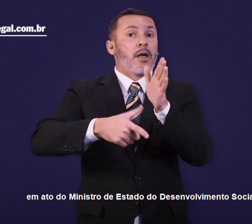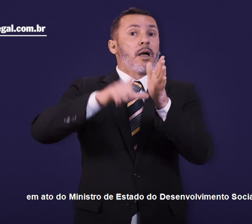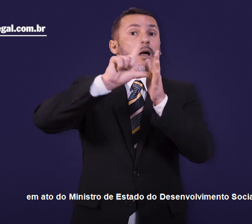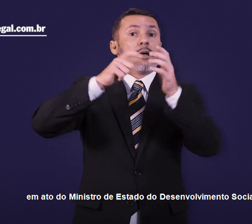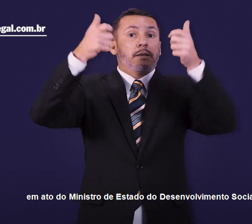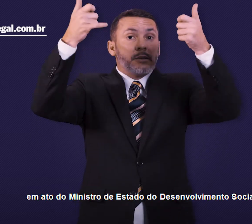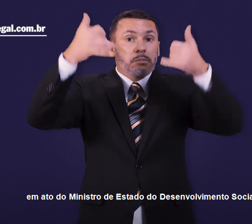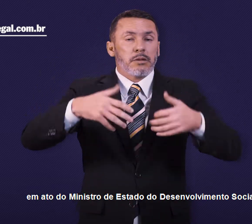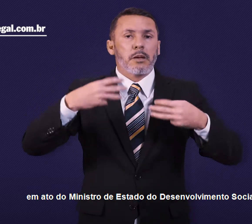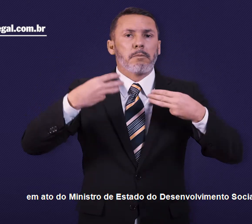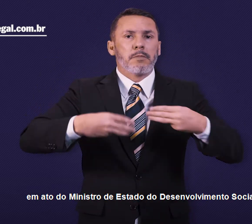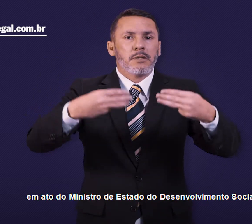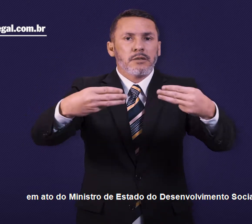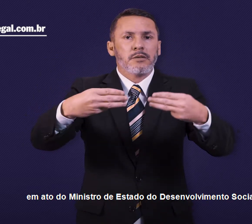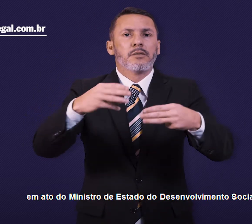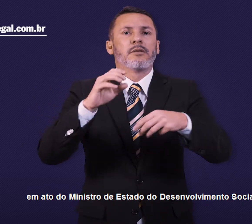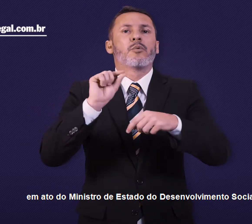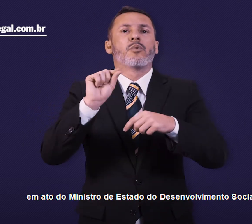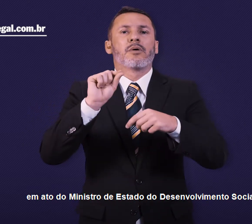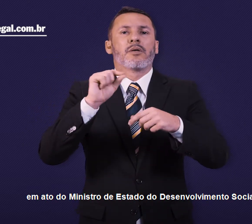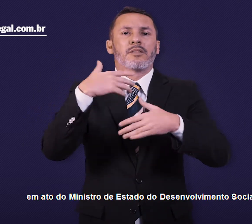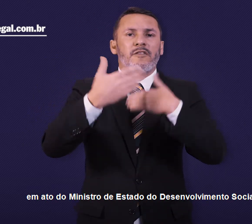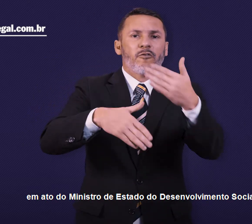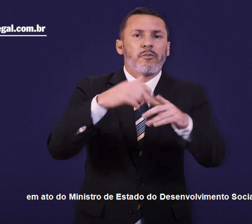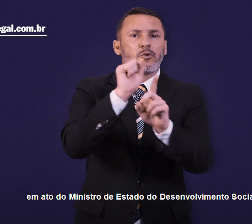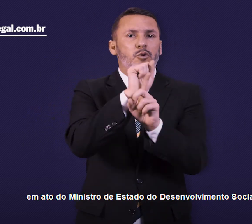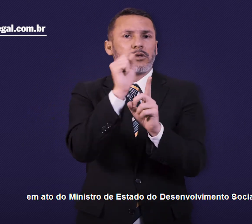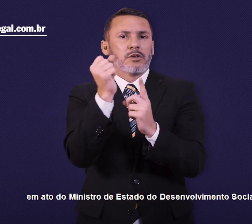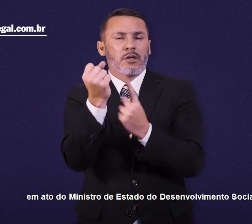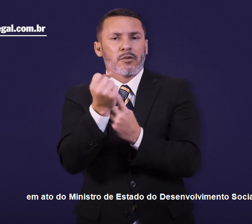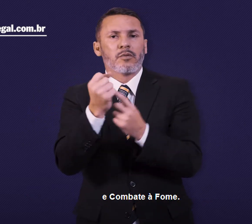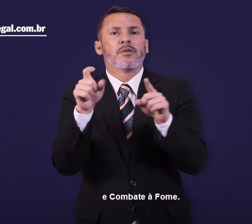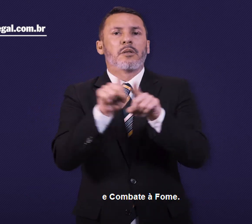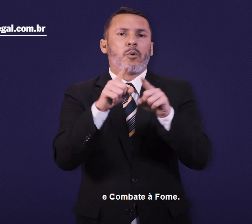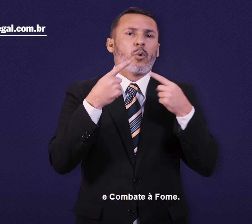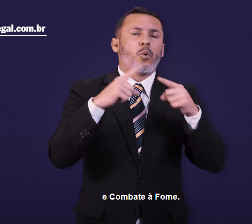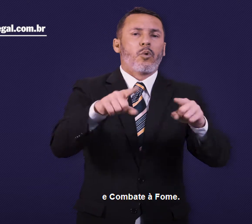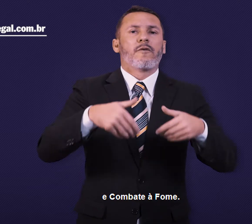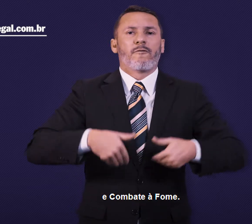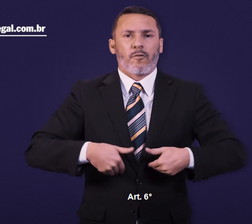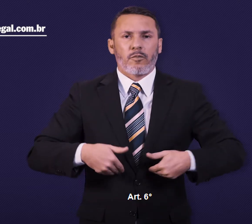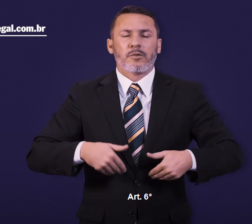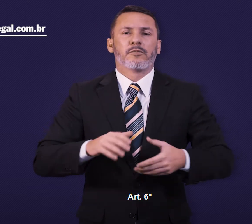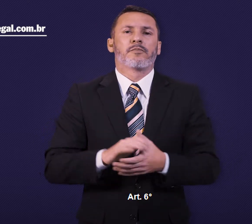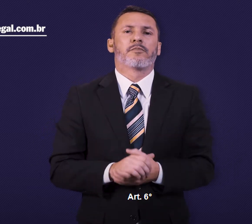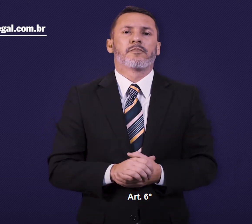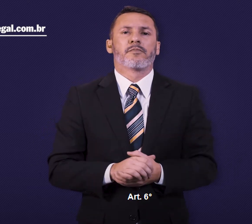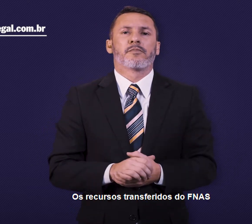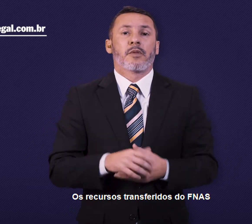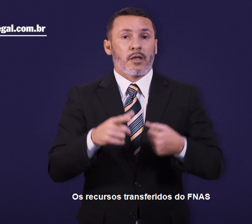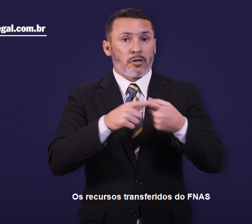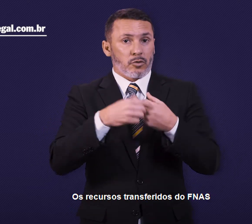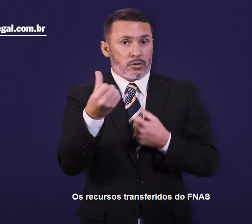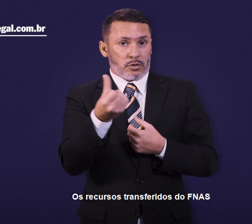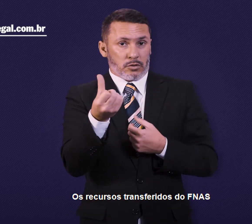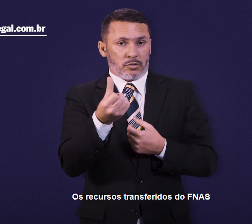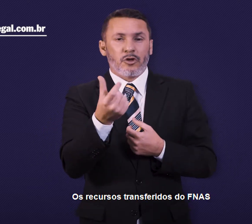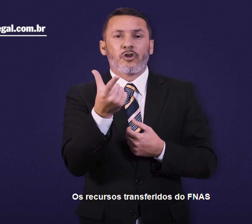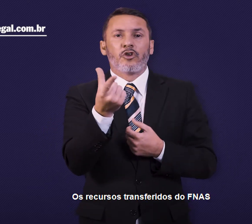em ato do Ministro de Estado do Desenvolvimento Social e Combate à Fome. Artigo 6º. Os recursos transferidos